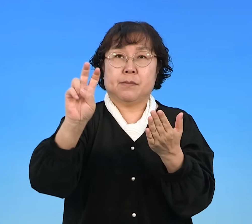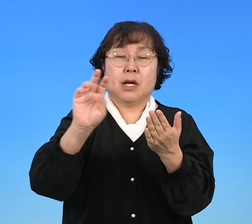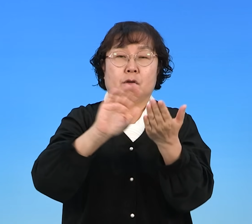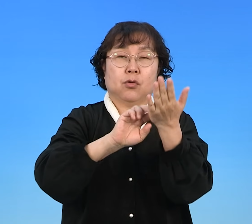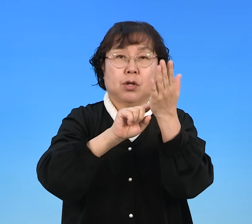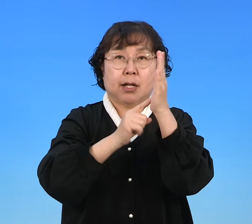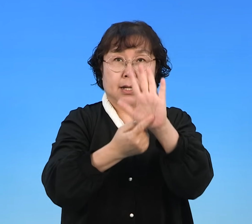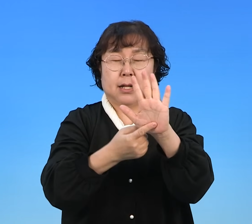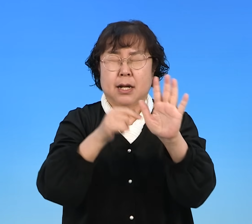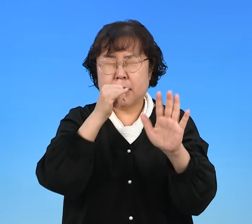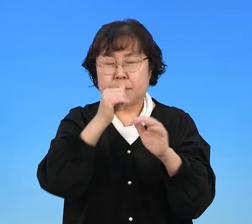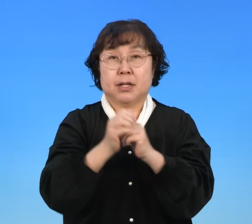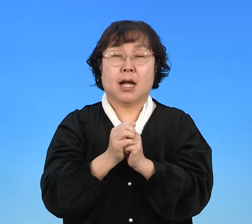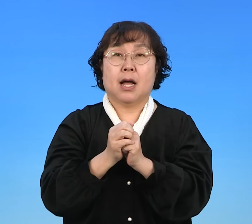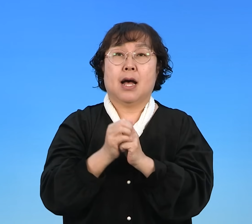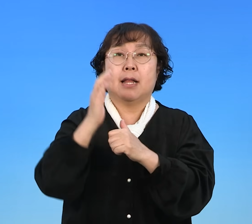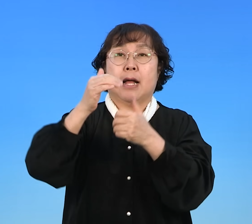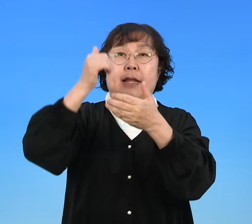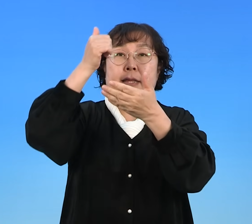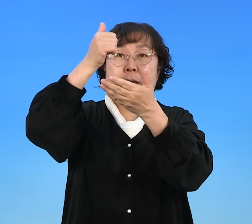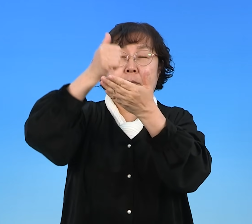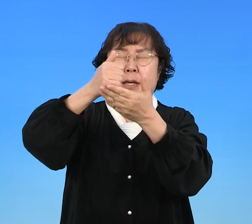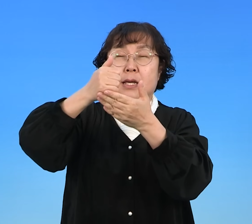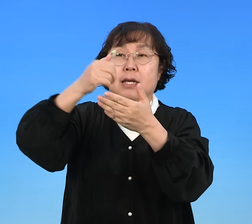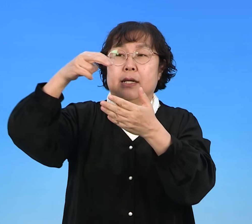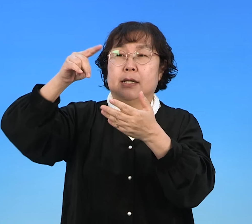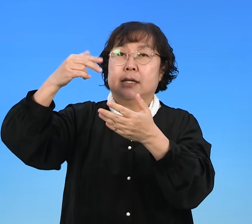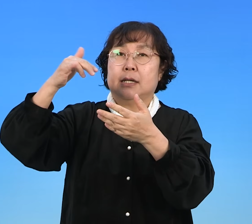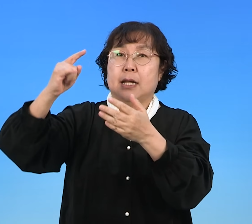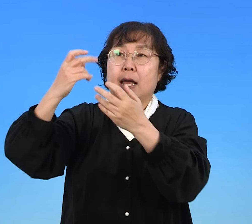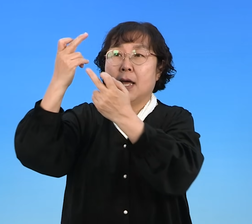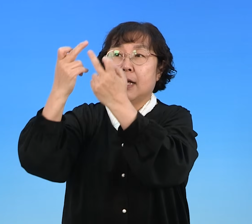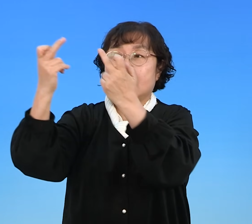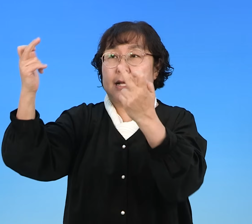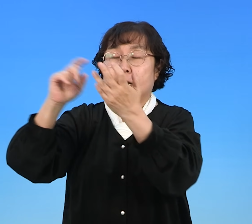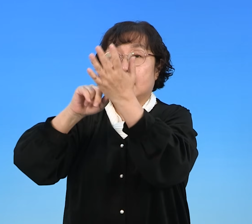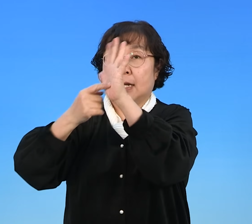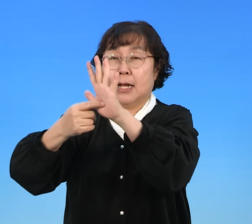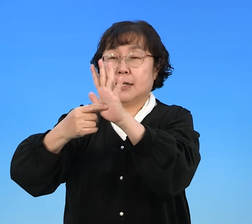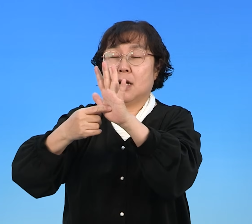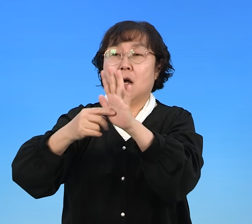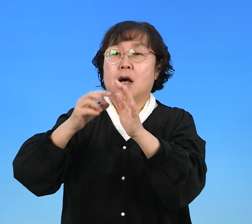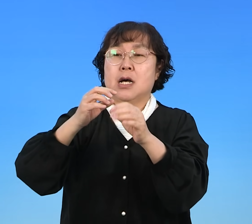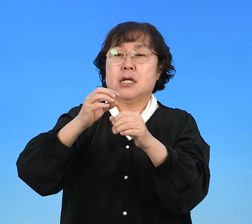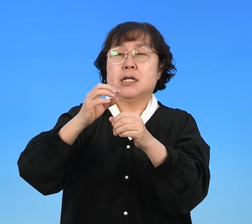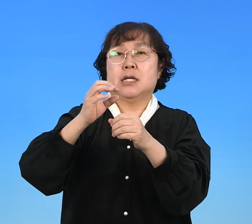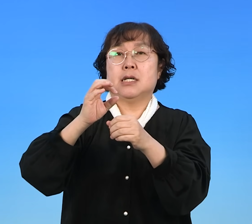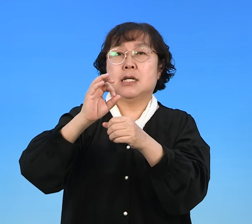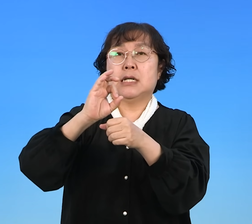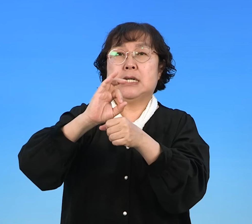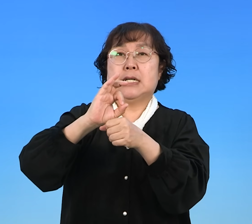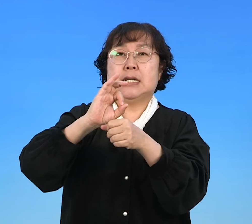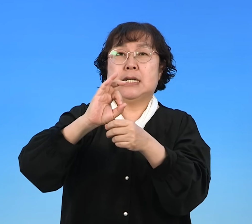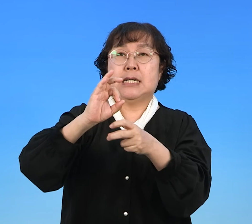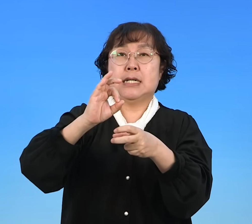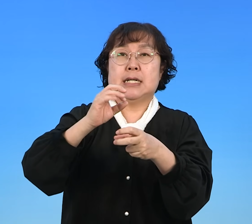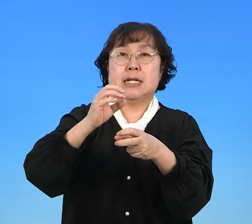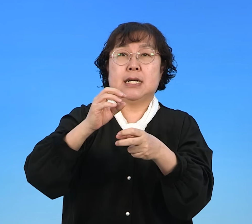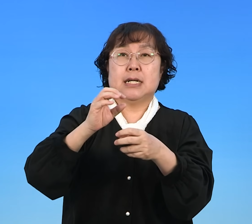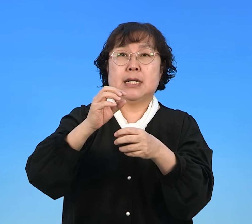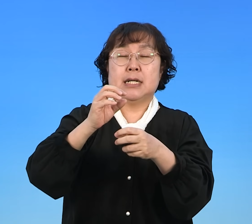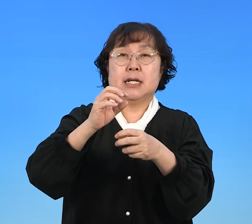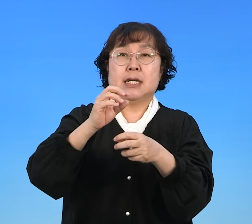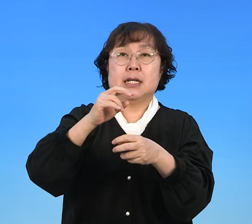출애굽기 20장에 보면은 하나님께서 시내산에 나타나셔서 십계명을 주시는데 이제 백성들이 그 하나님의 임재